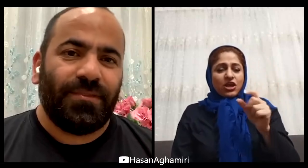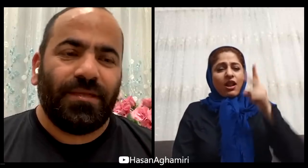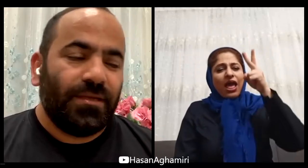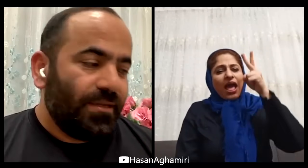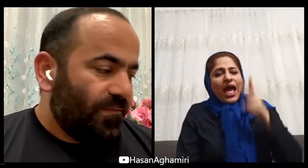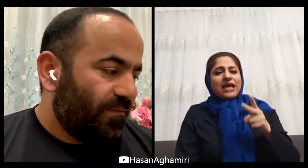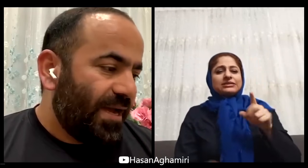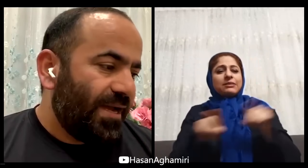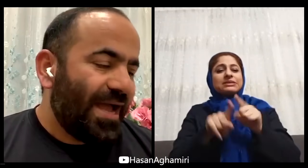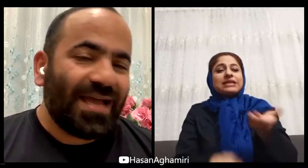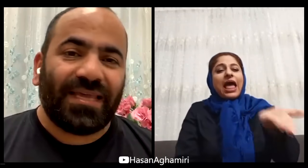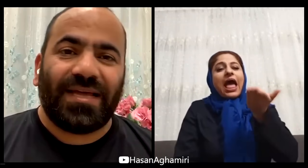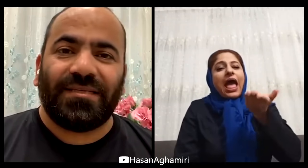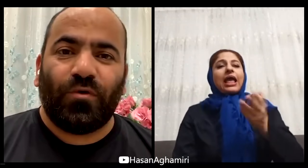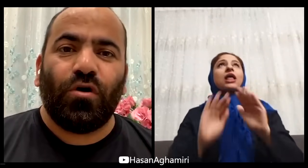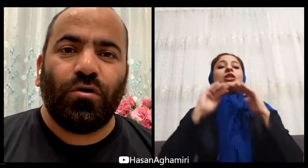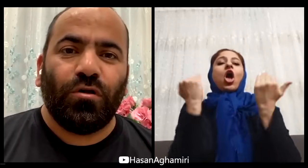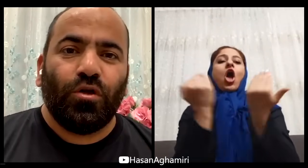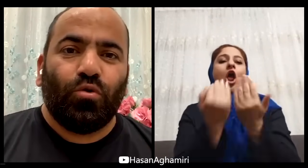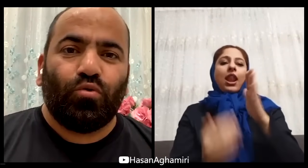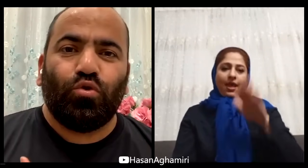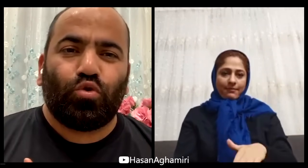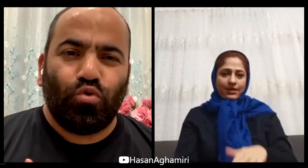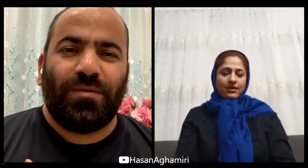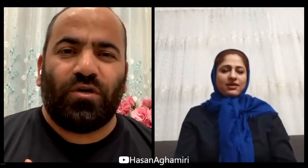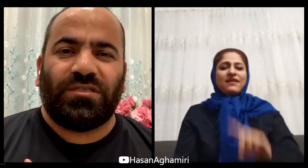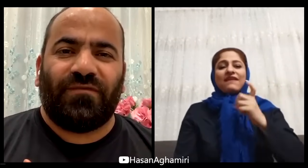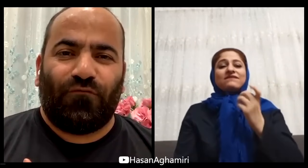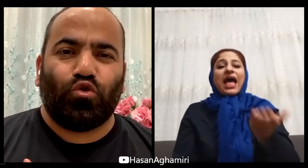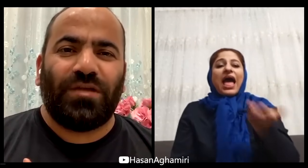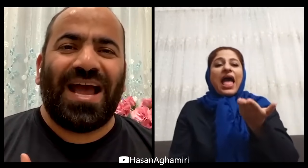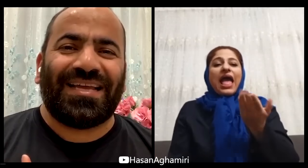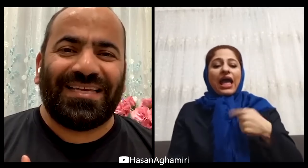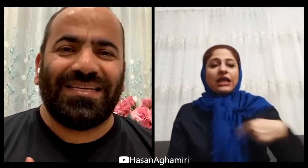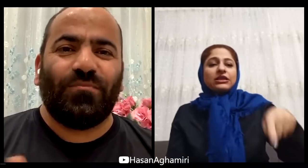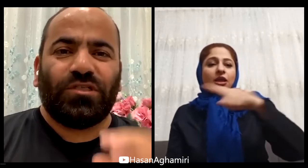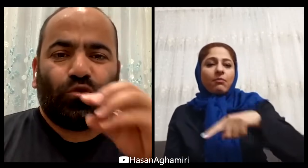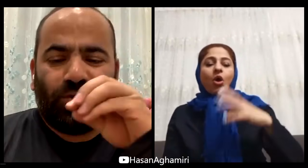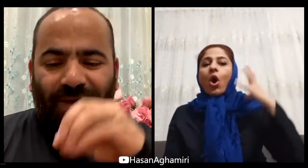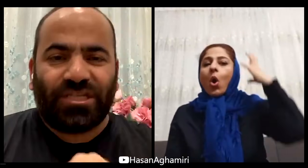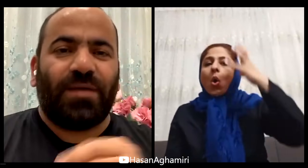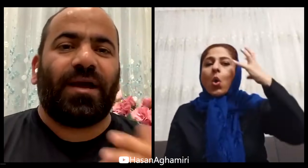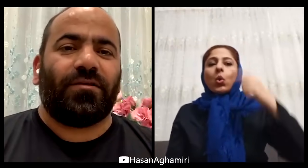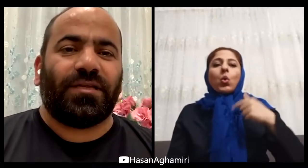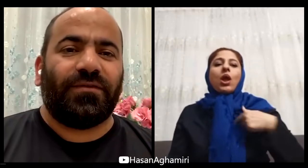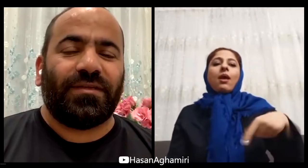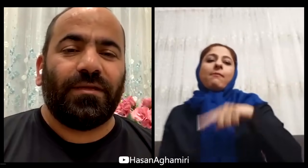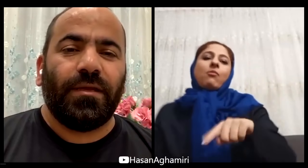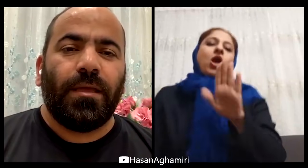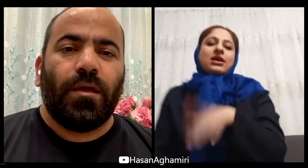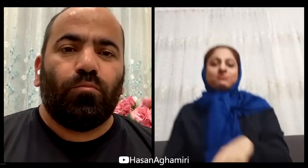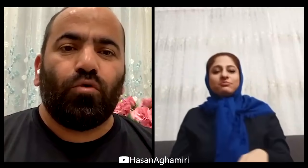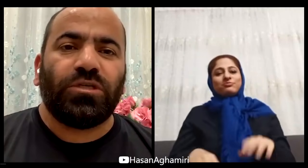عالم و حقیقت ما اون روح ماست و وجود حقیقی ماست که توی این مرکب قرار